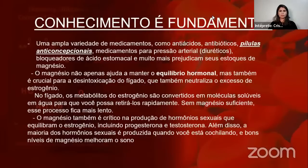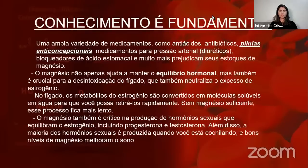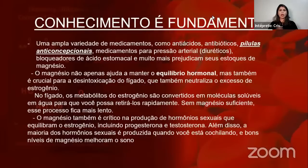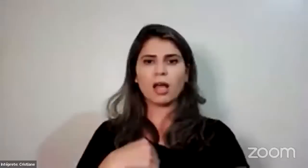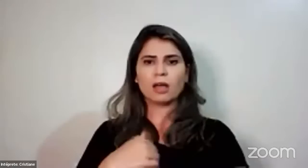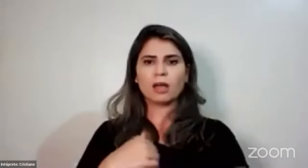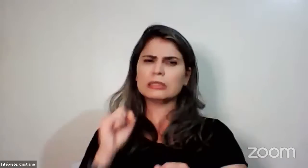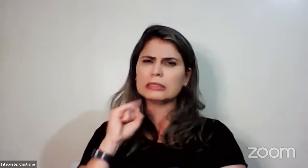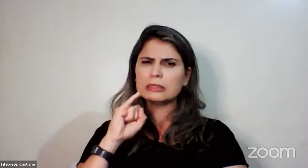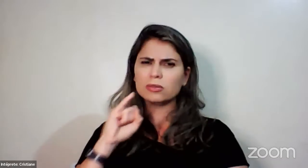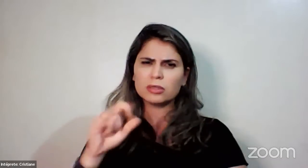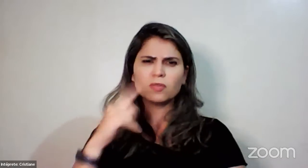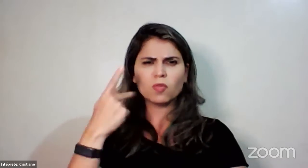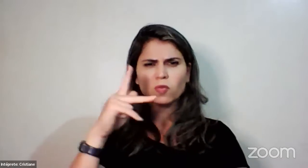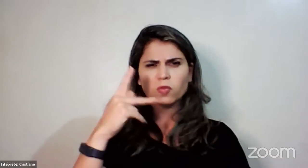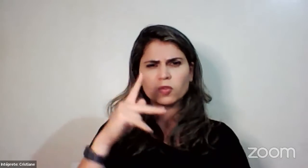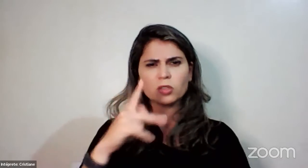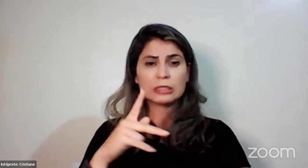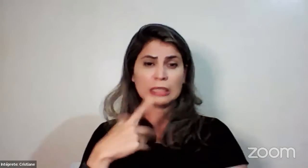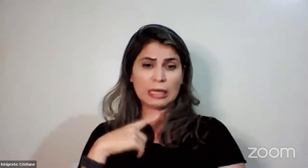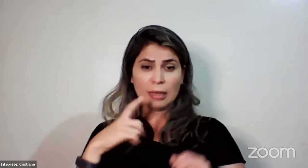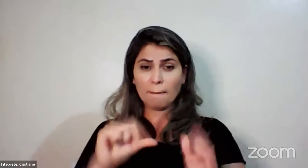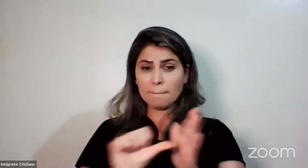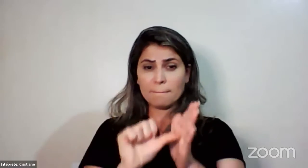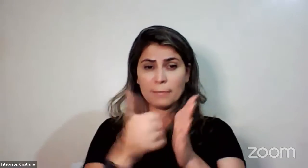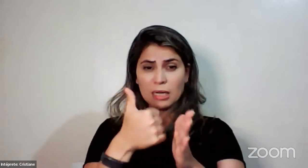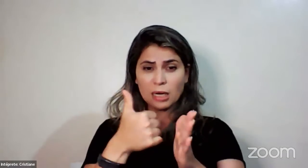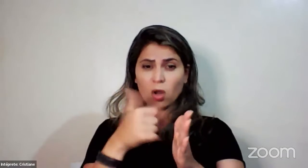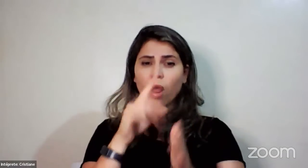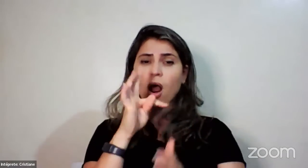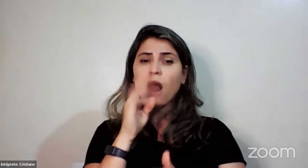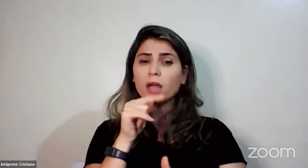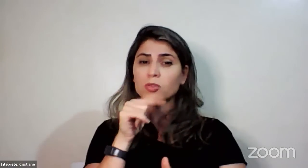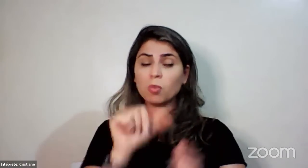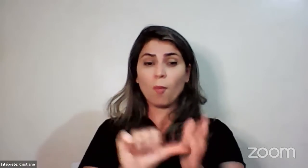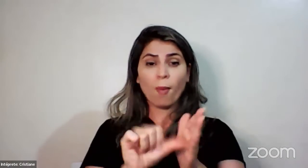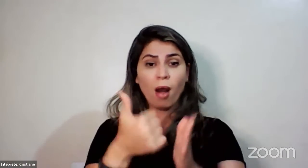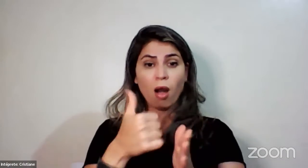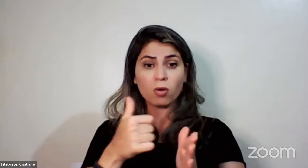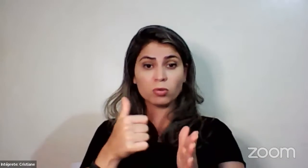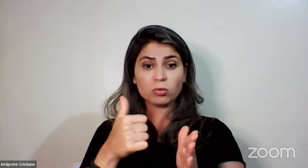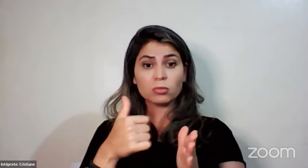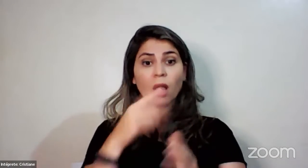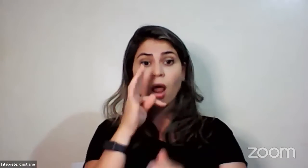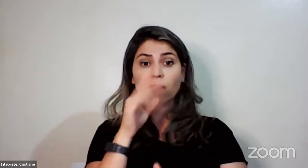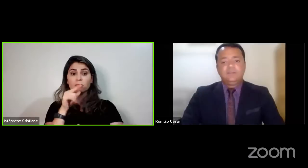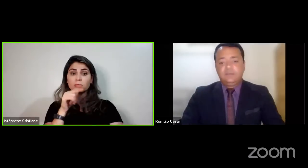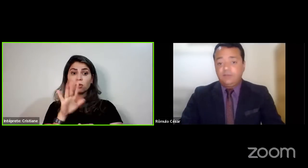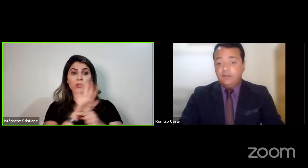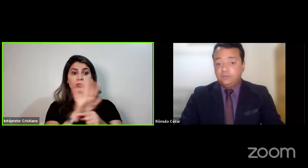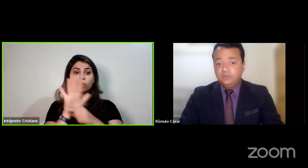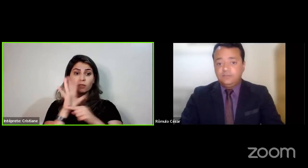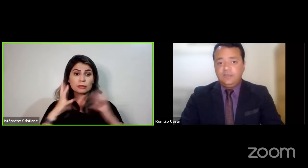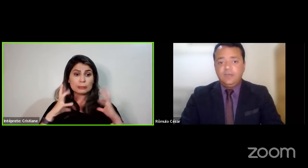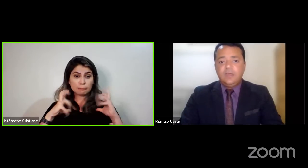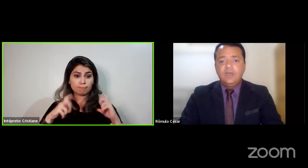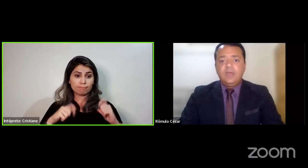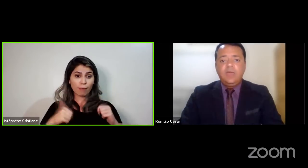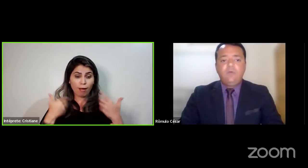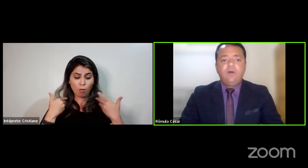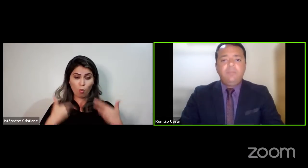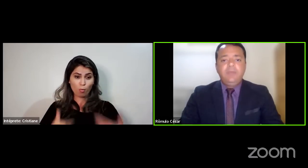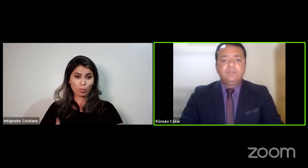projeto, é a limpeza. Uma vez que há limpeza no seu organismo, sabe outra coisa que vai acontecer?